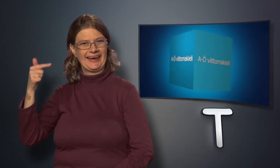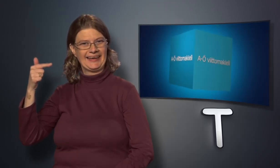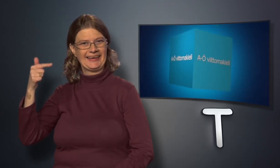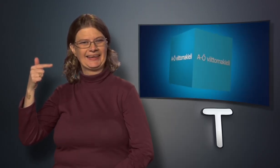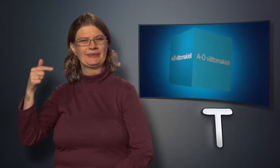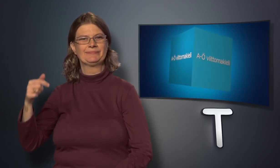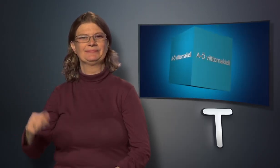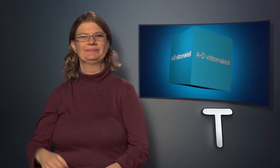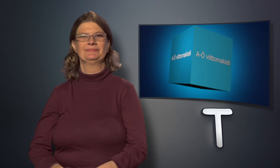Tee.